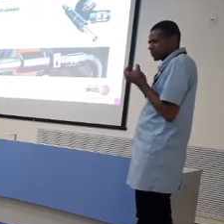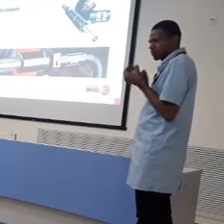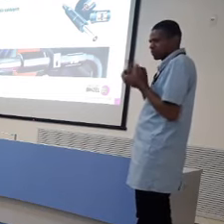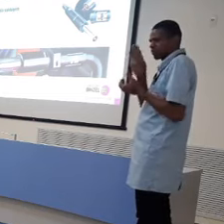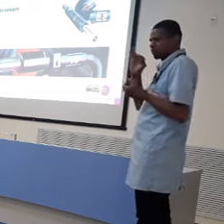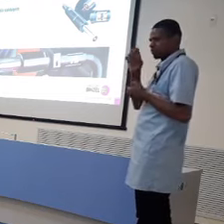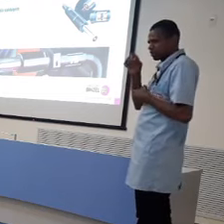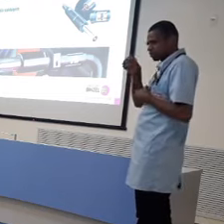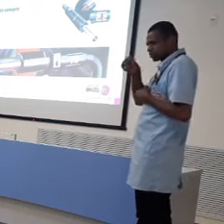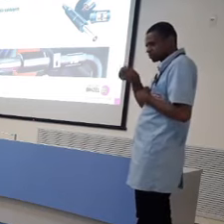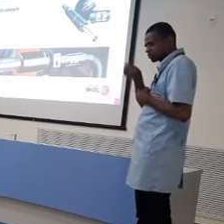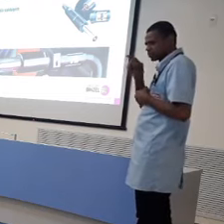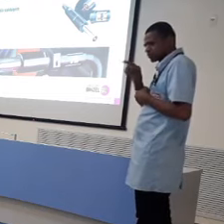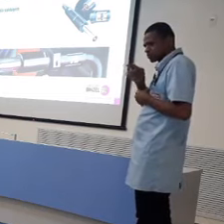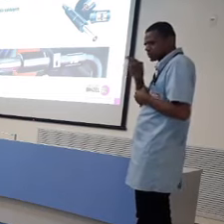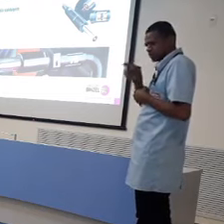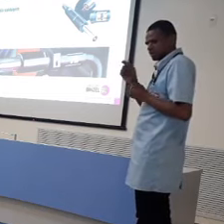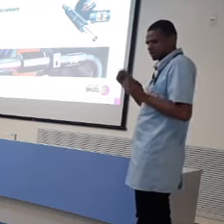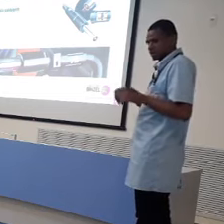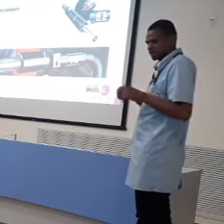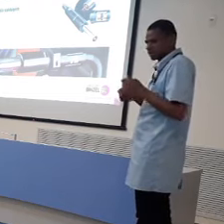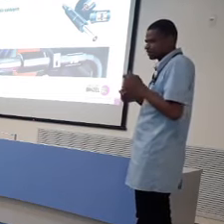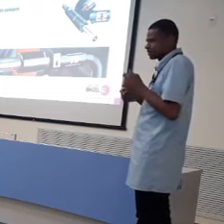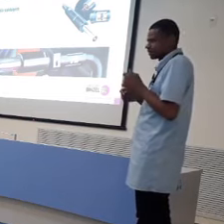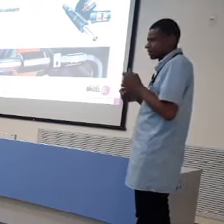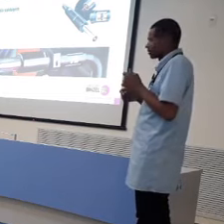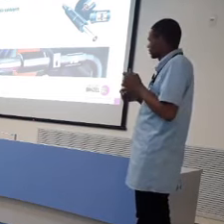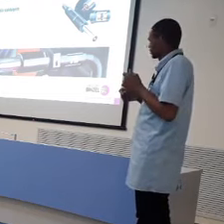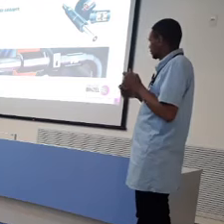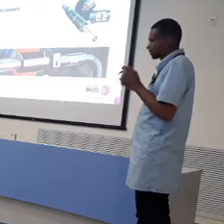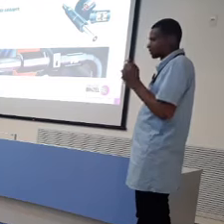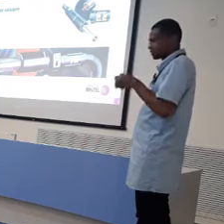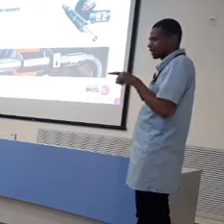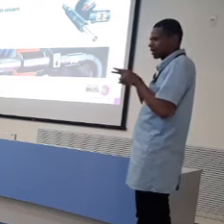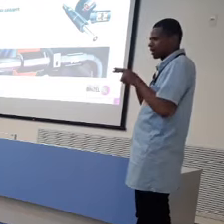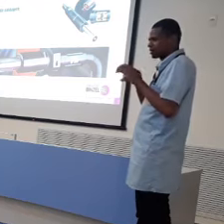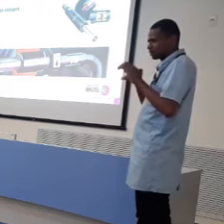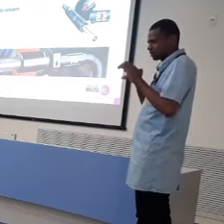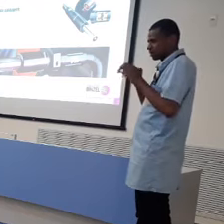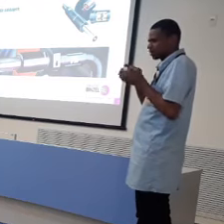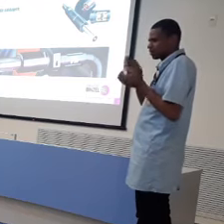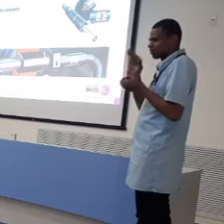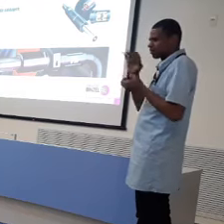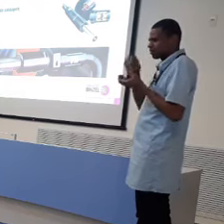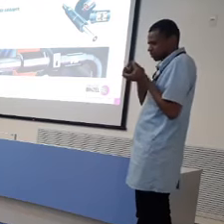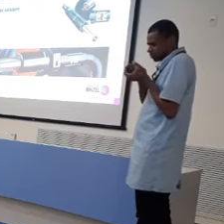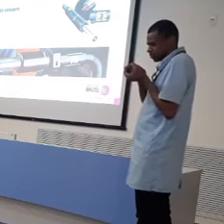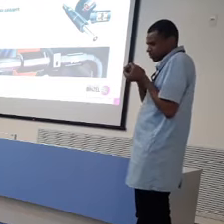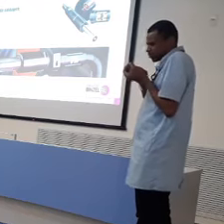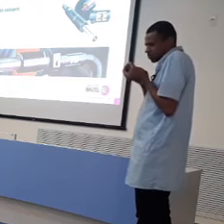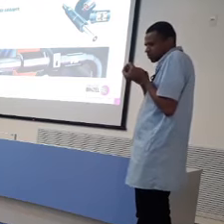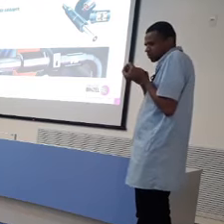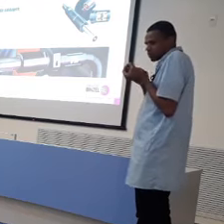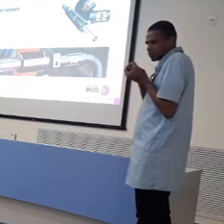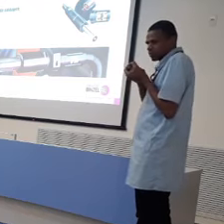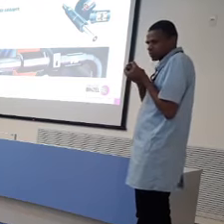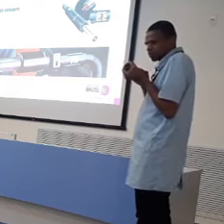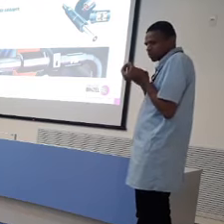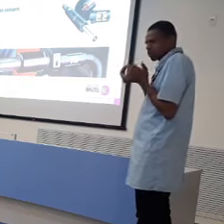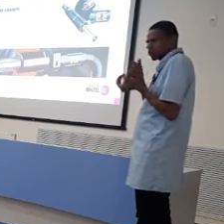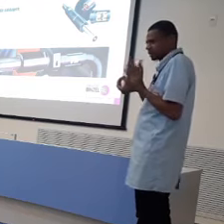Você consegue fazer algumas regulagens, como a distância, pode ser muito distante, um pouco distante,